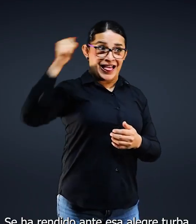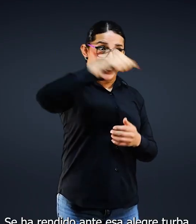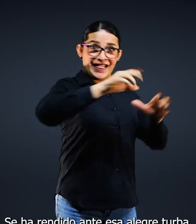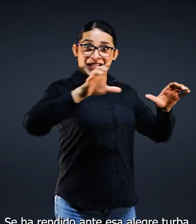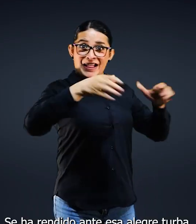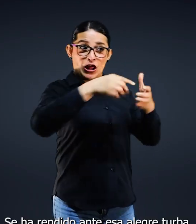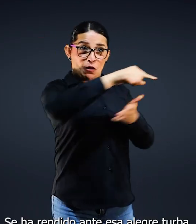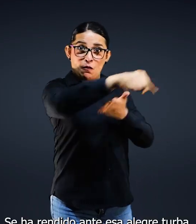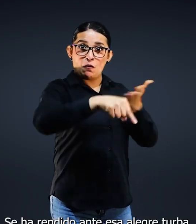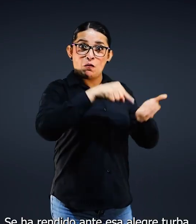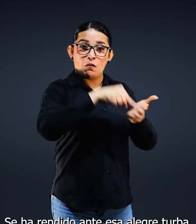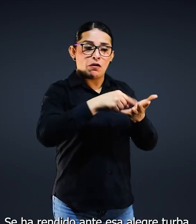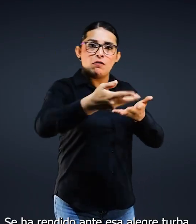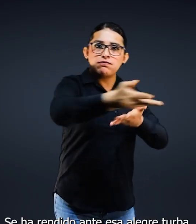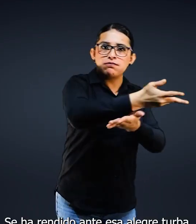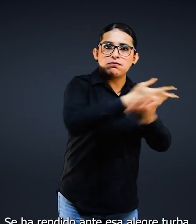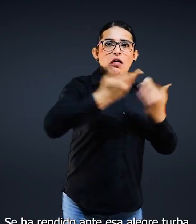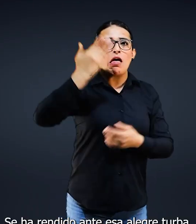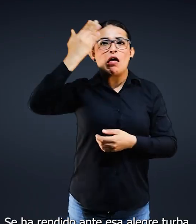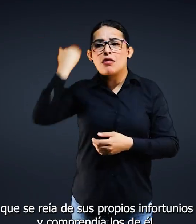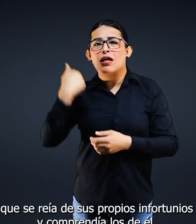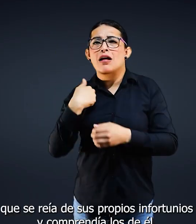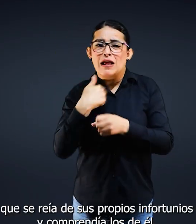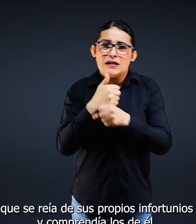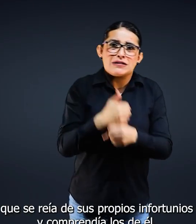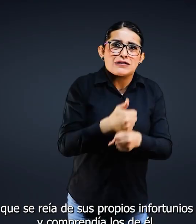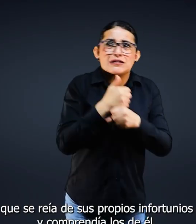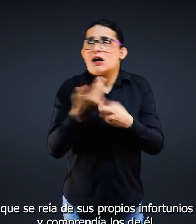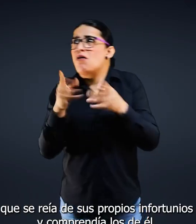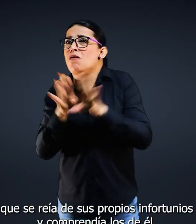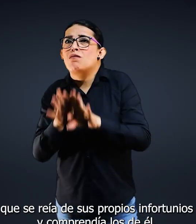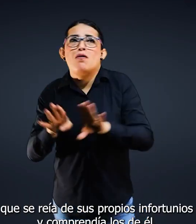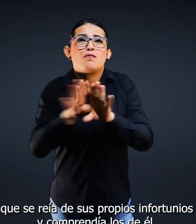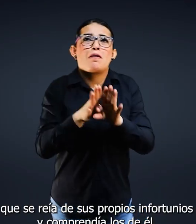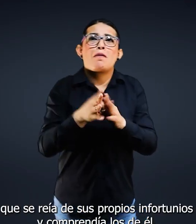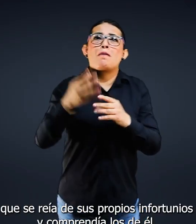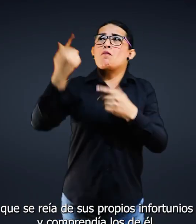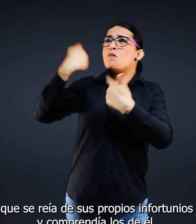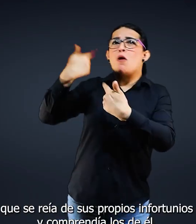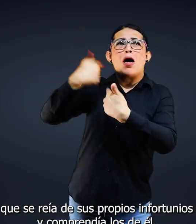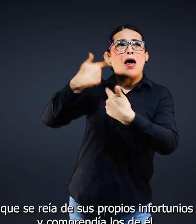Se ha rendido ante esa alegre turba, que se reía de sus propios infortunios y comprendía los de